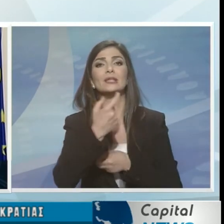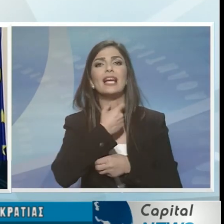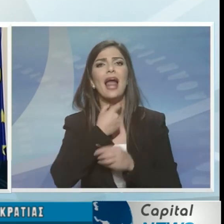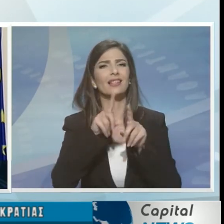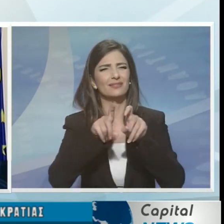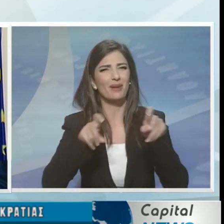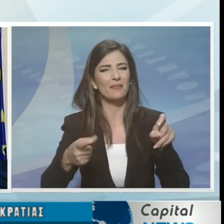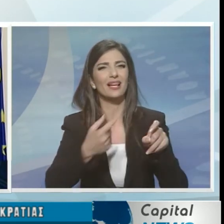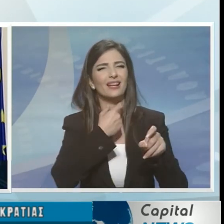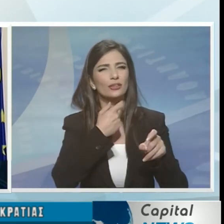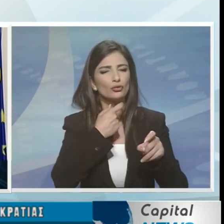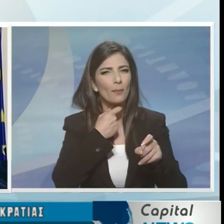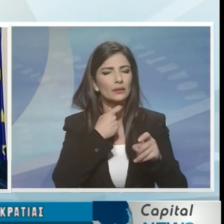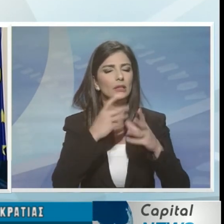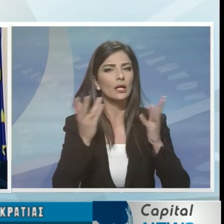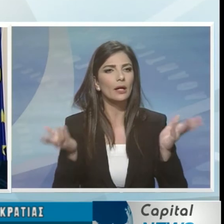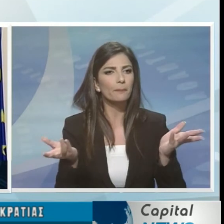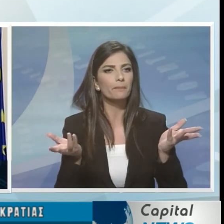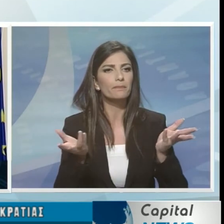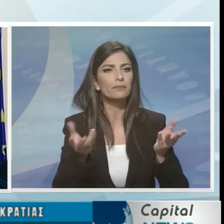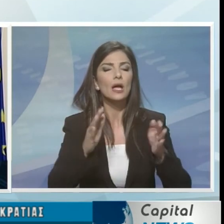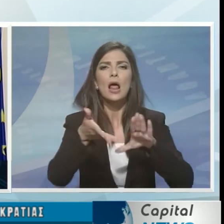δικαιολογείται αχρίαστη αναστάτωση.